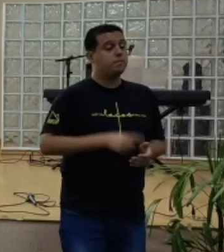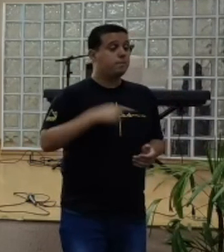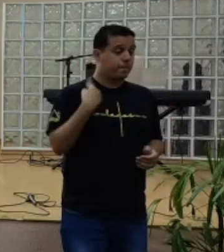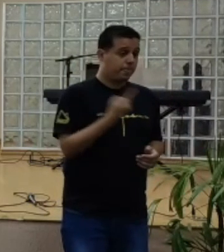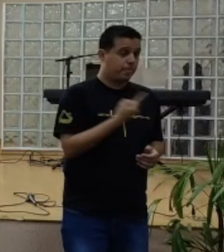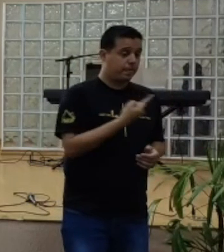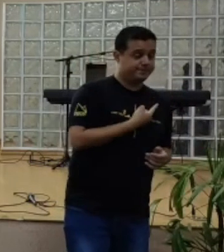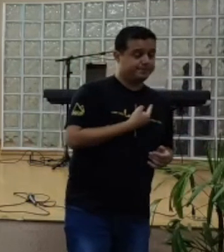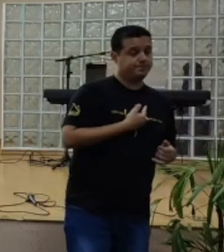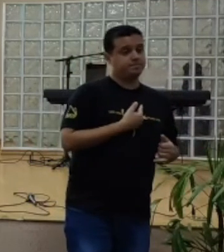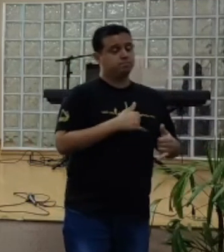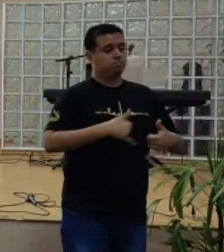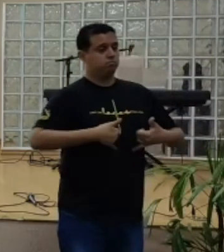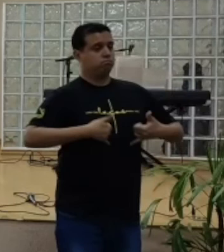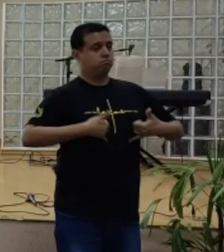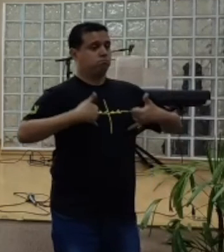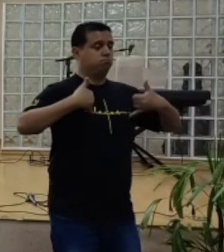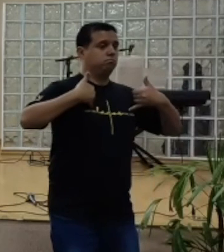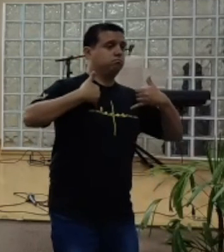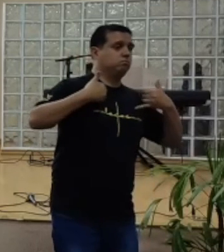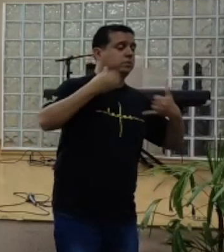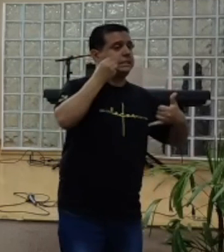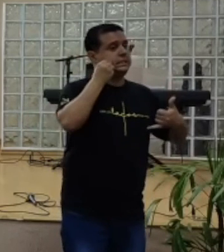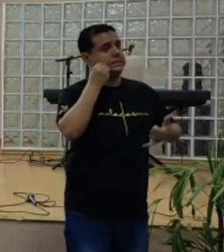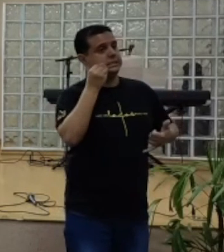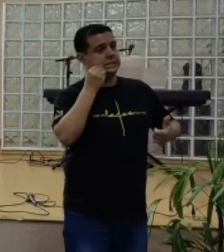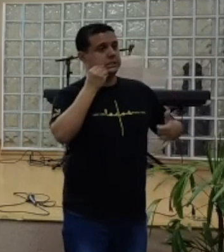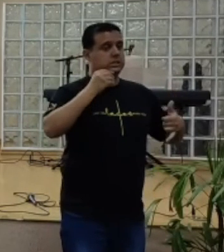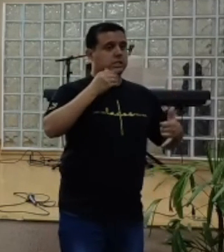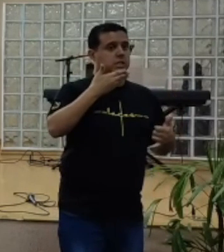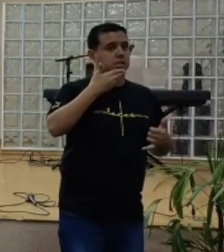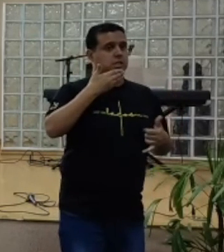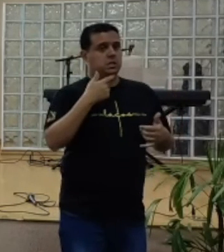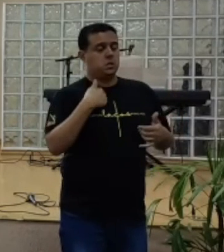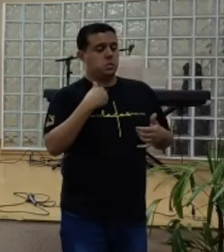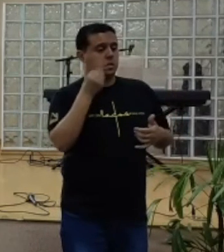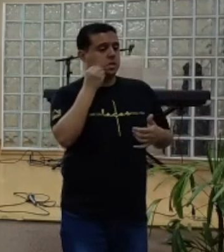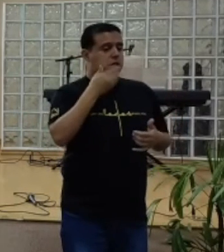orgulho nos leva a tentarmos sempre ser melhor do que o próximo.